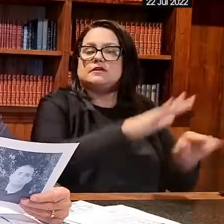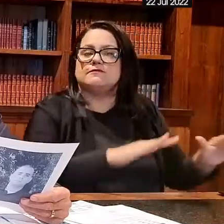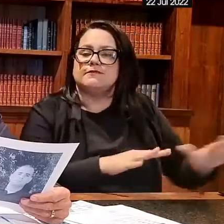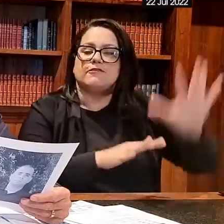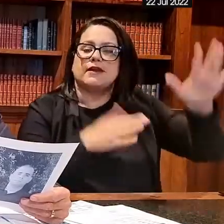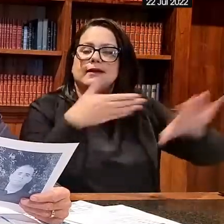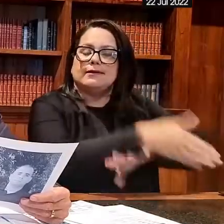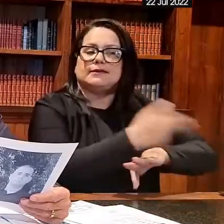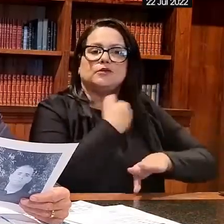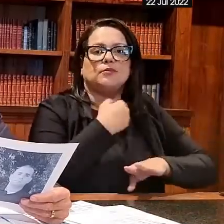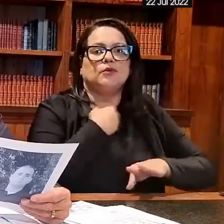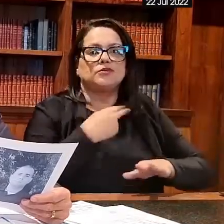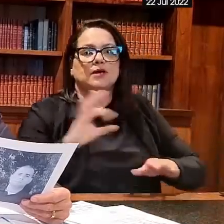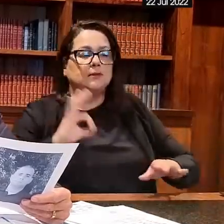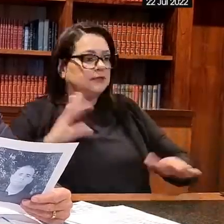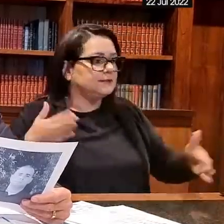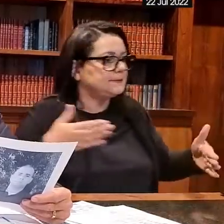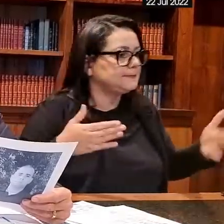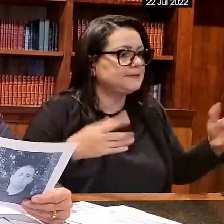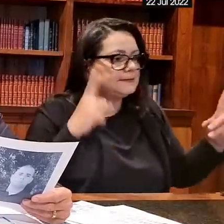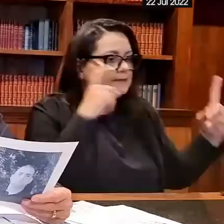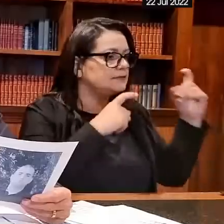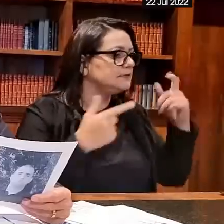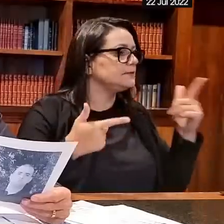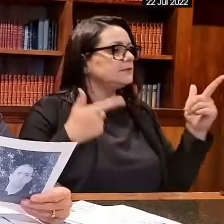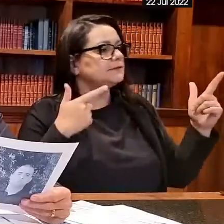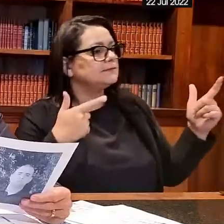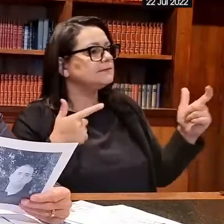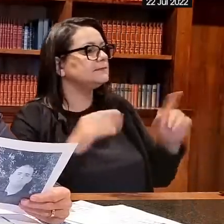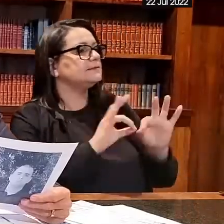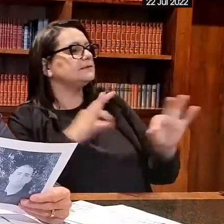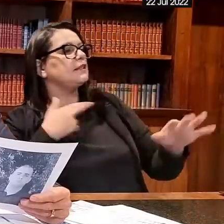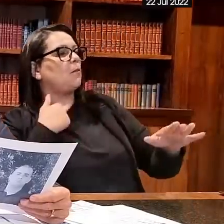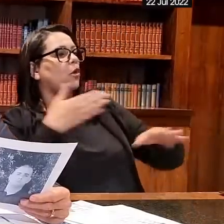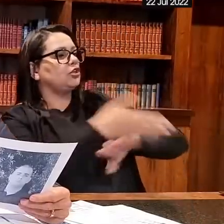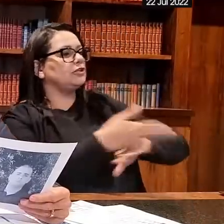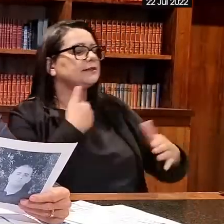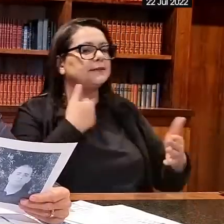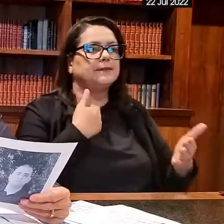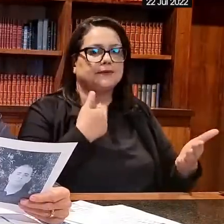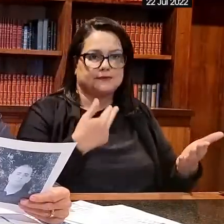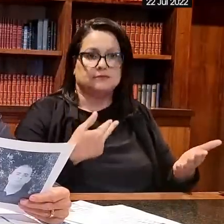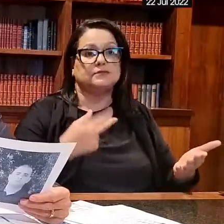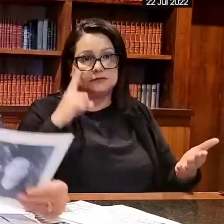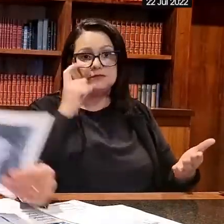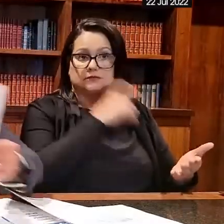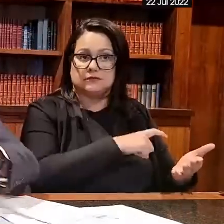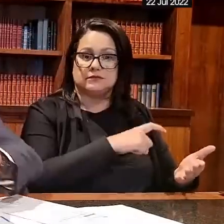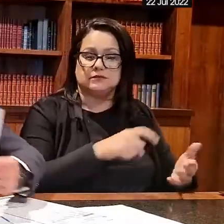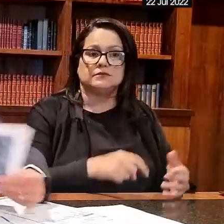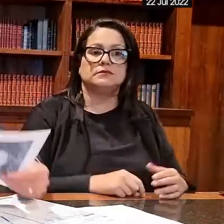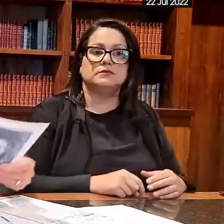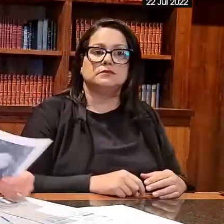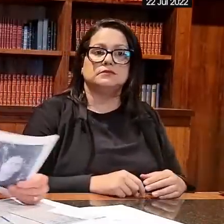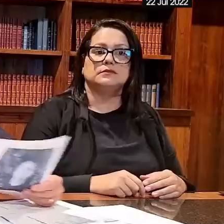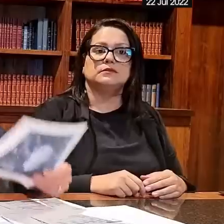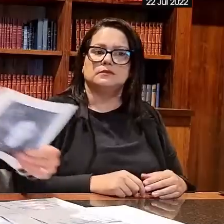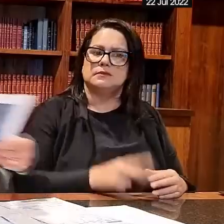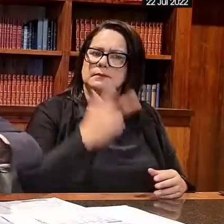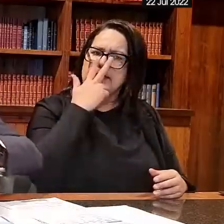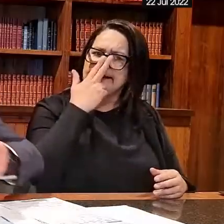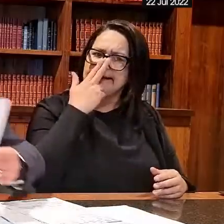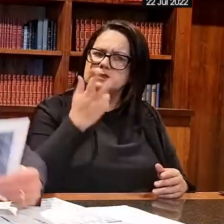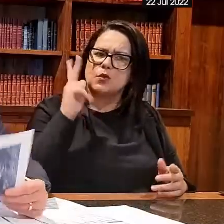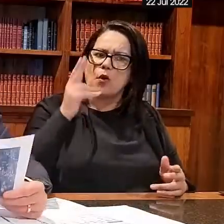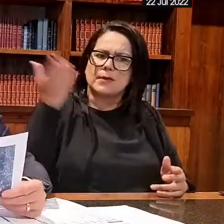e a polícia militar ficam dificuldade para combater esses marginais é algo parecido quando a gente se vê a